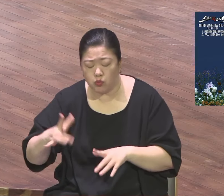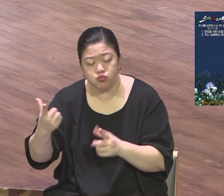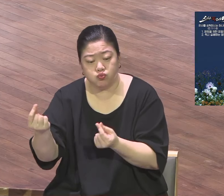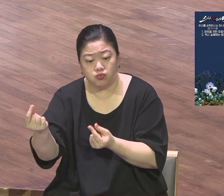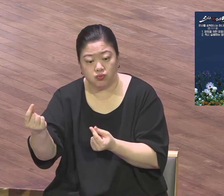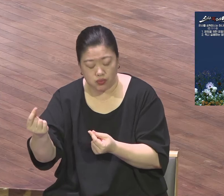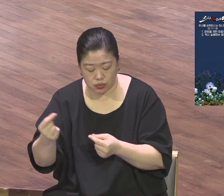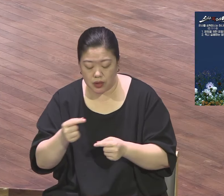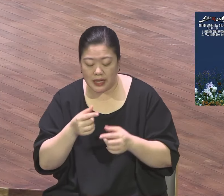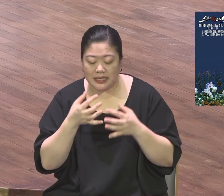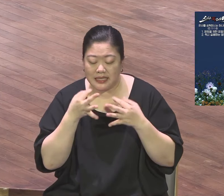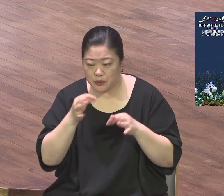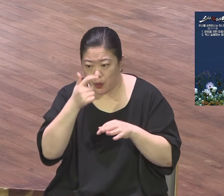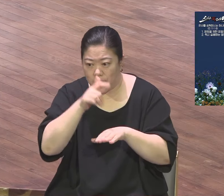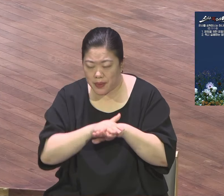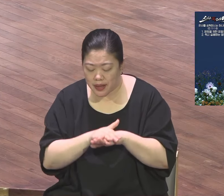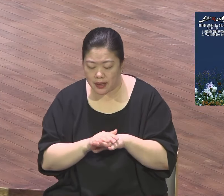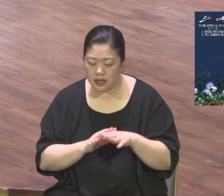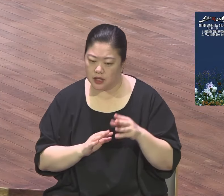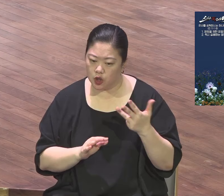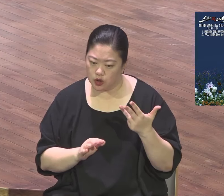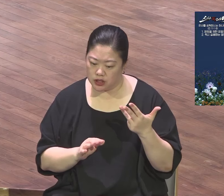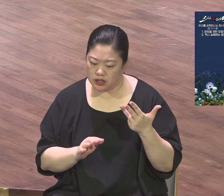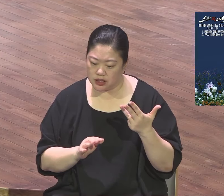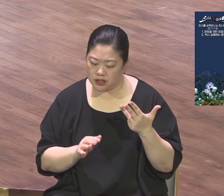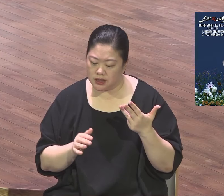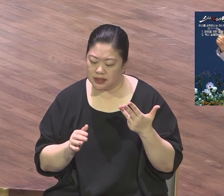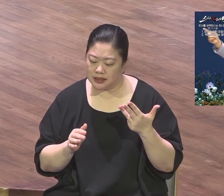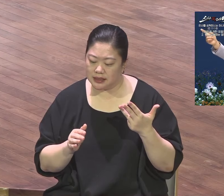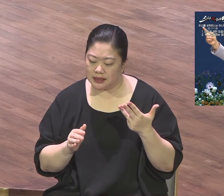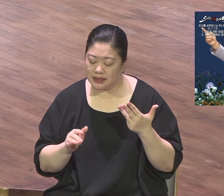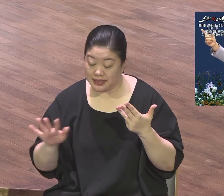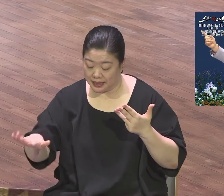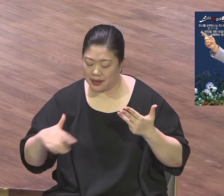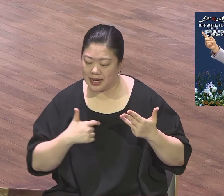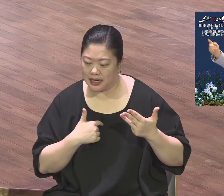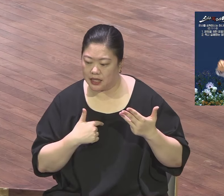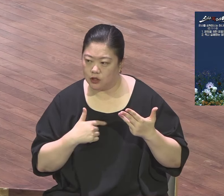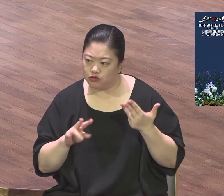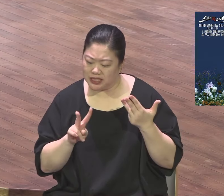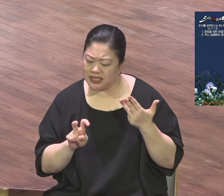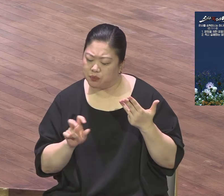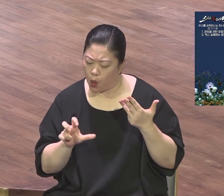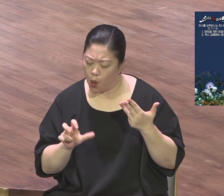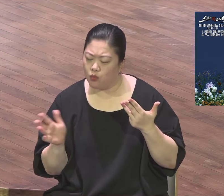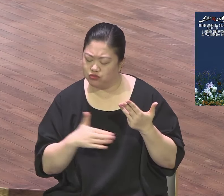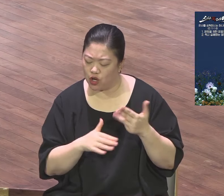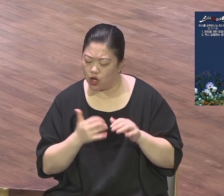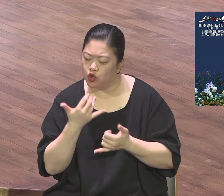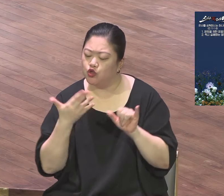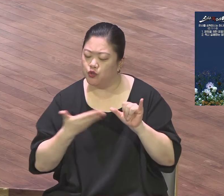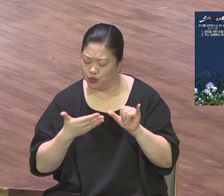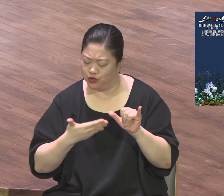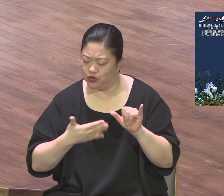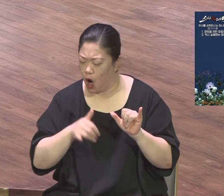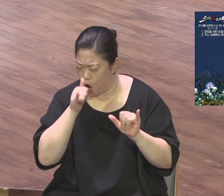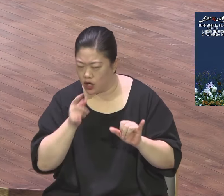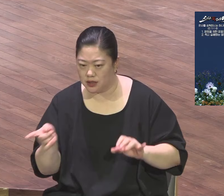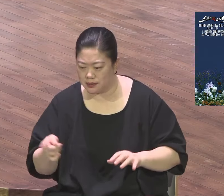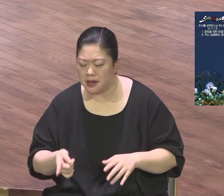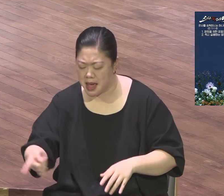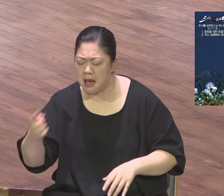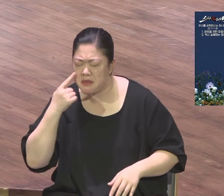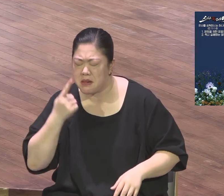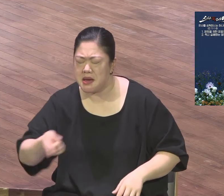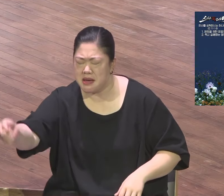45분 50분에 시작한다. 틀어봐라. 아마 막 틀어봤을 거예요. 딱 시작을 하니까 그때 우리 교회는